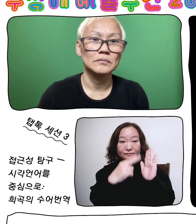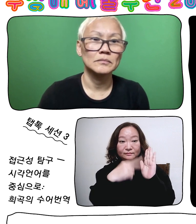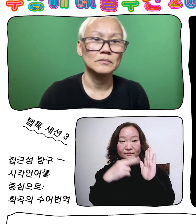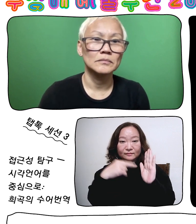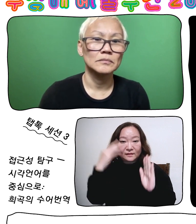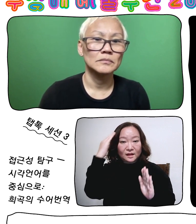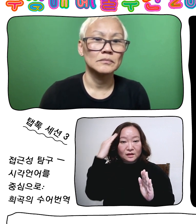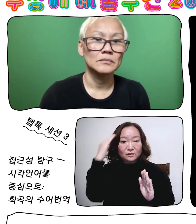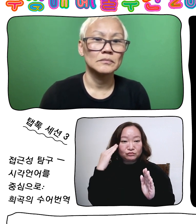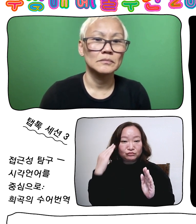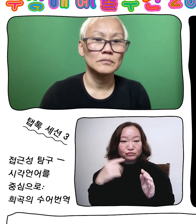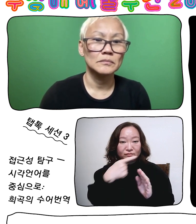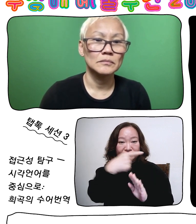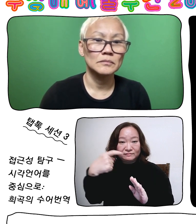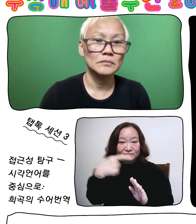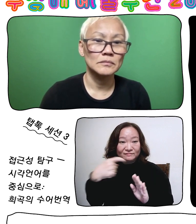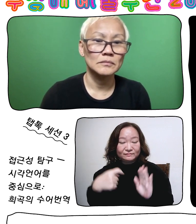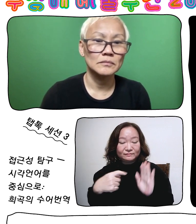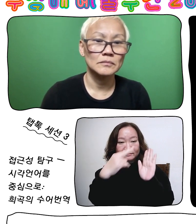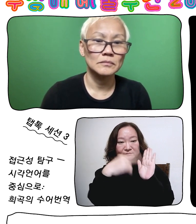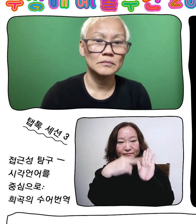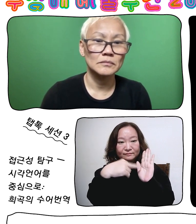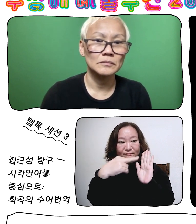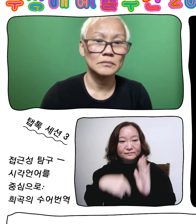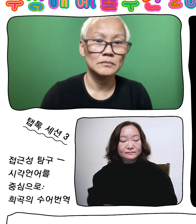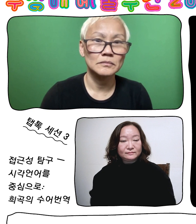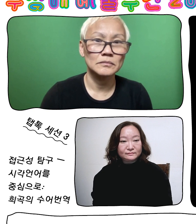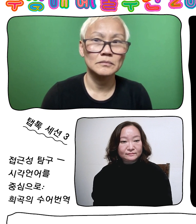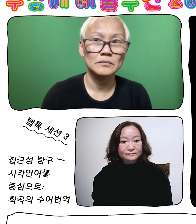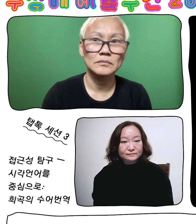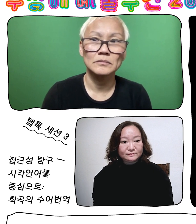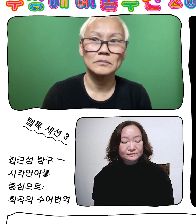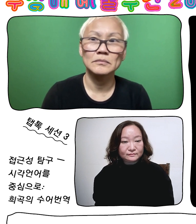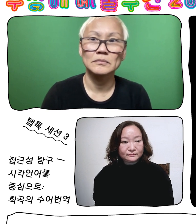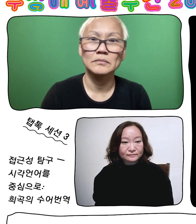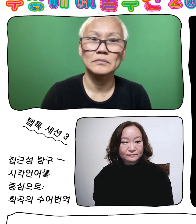화면의 한국어 자료를 읽어주세요.